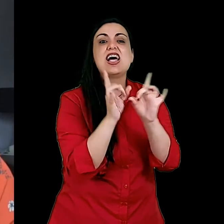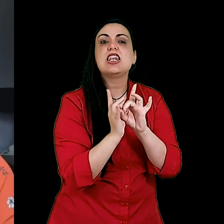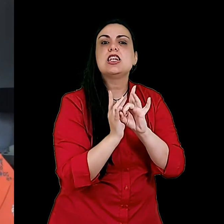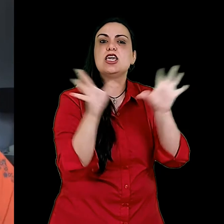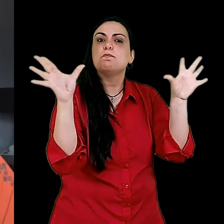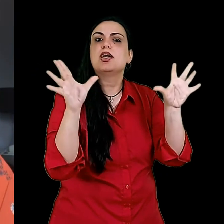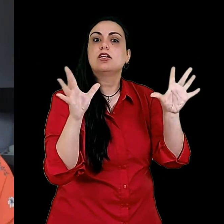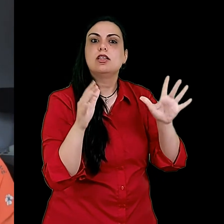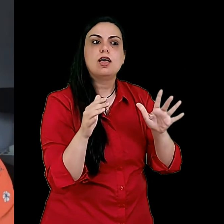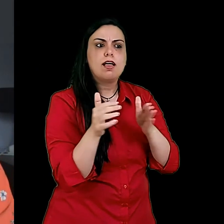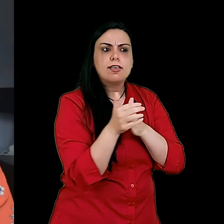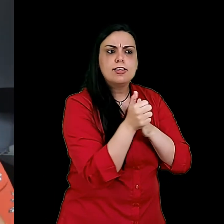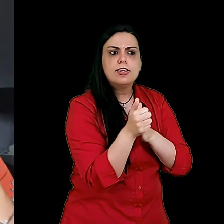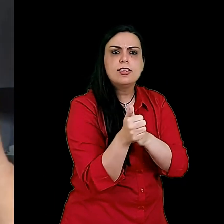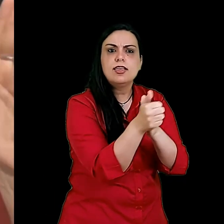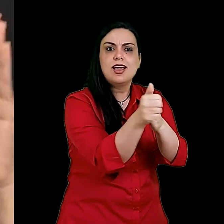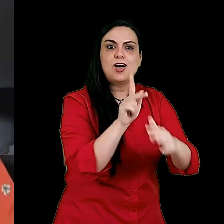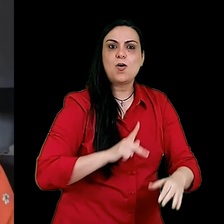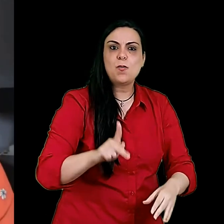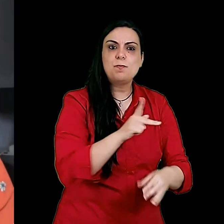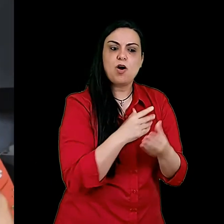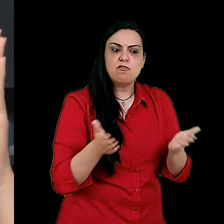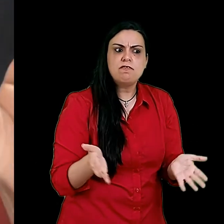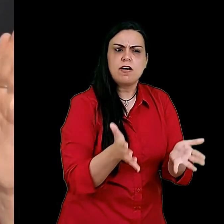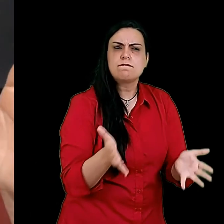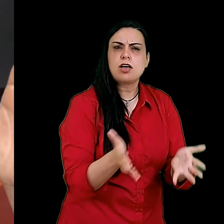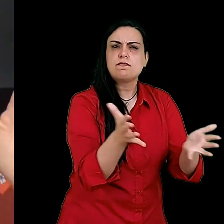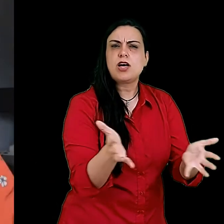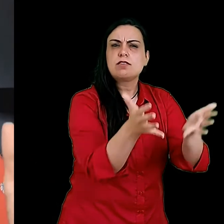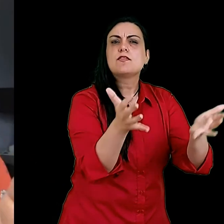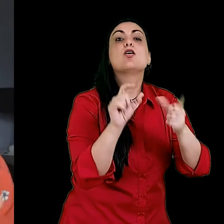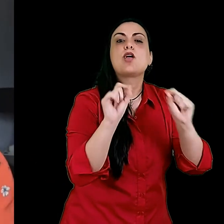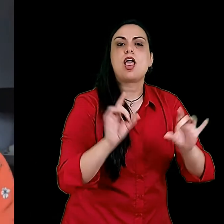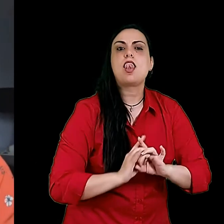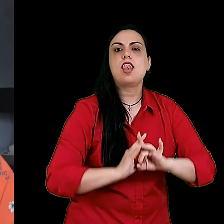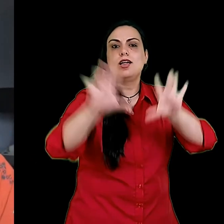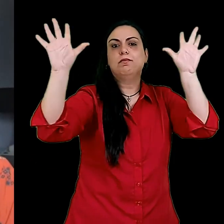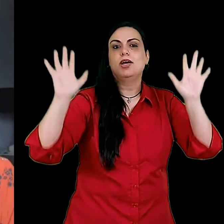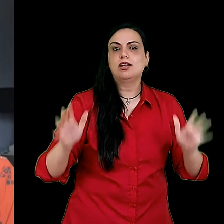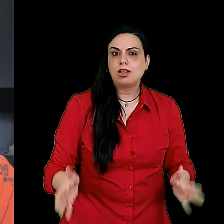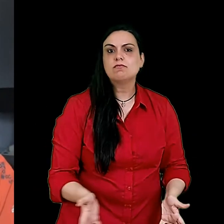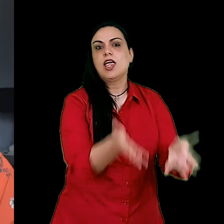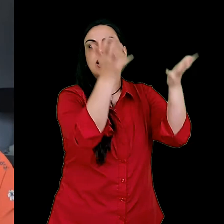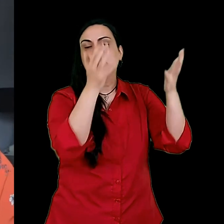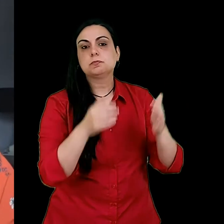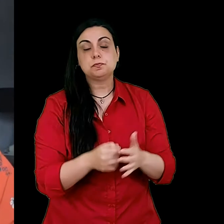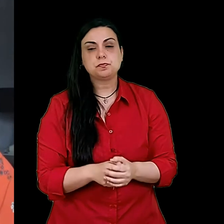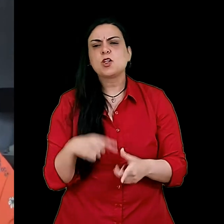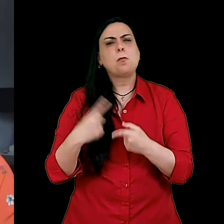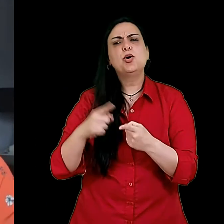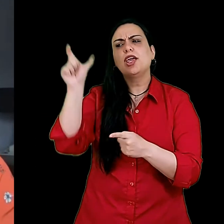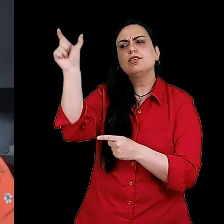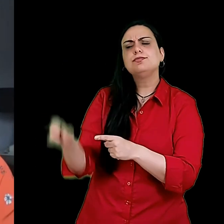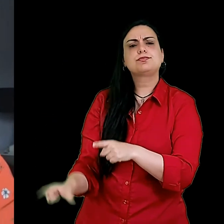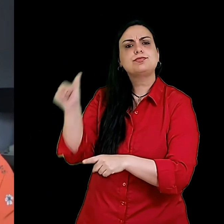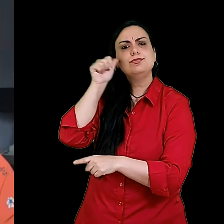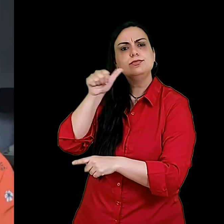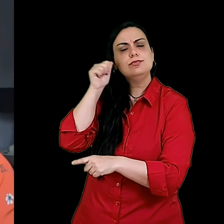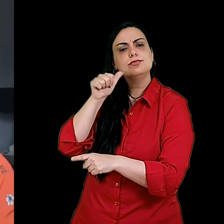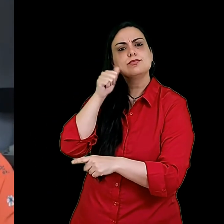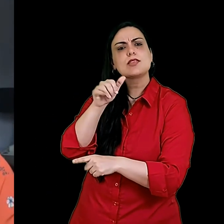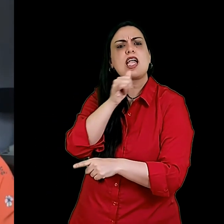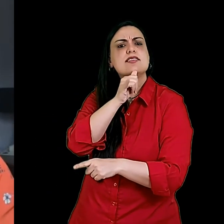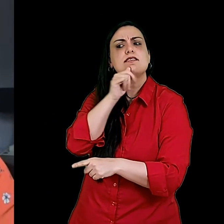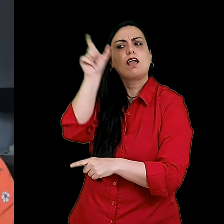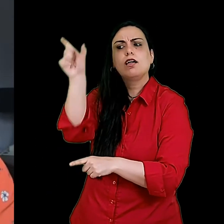comportou como um Moisés naqueles dias, conduzindo o povo num caminho de libertação. Por que eu estou querendo usar ela como exemplo? E